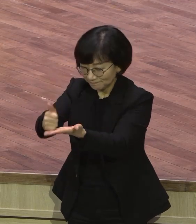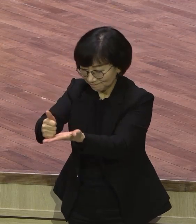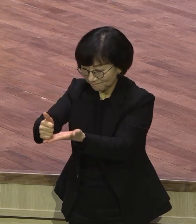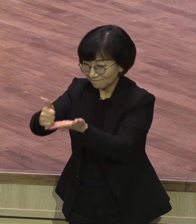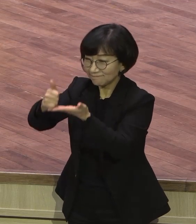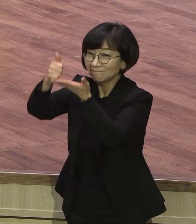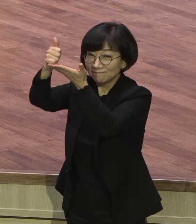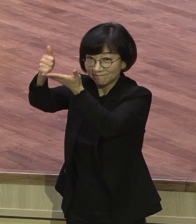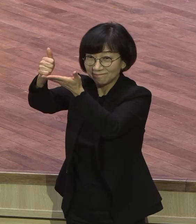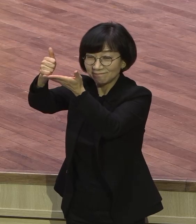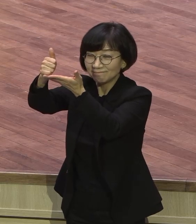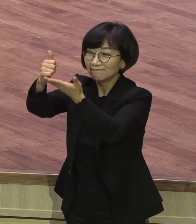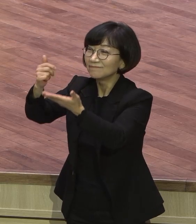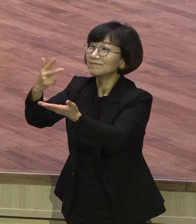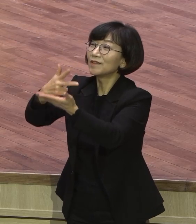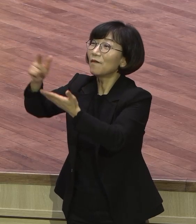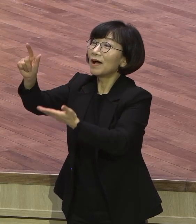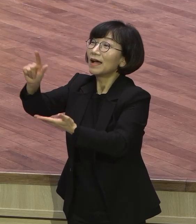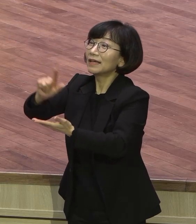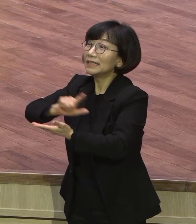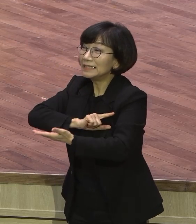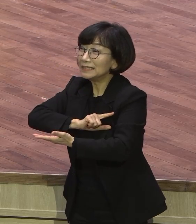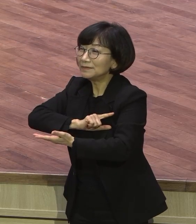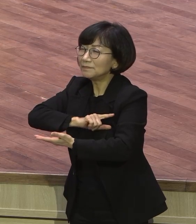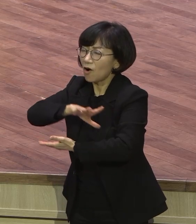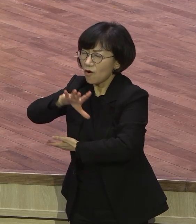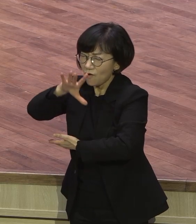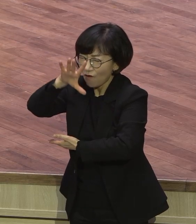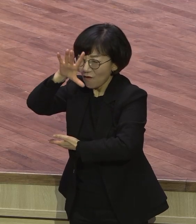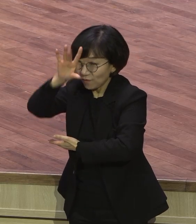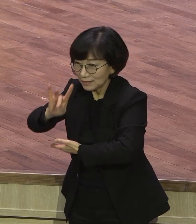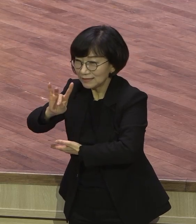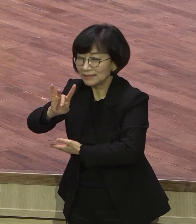이름에 합당한 삶을 살 것에 대해서 강조하고 있어요.